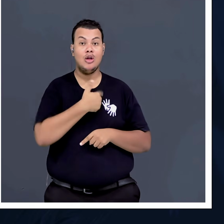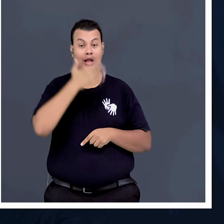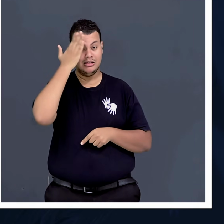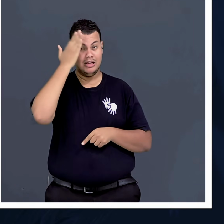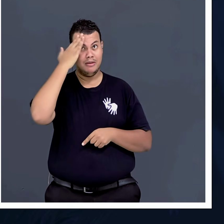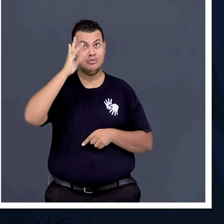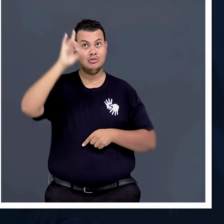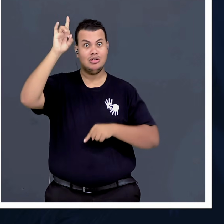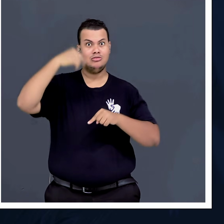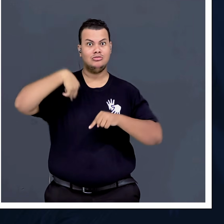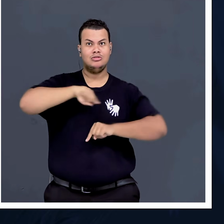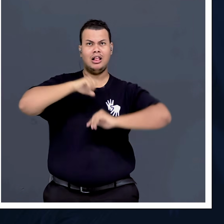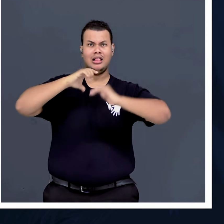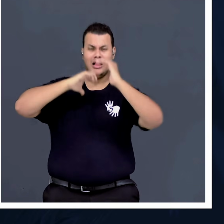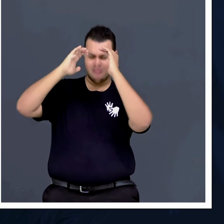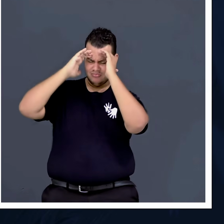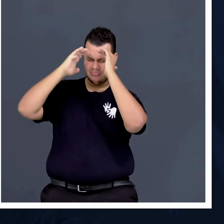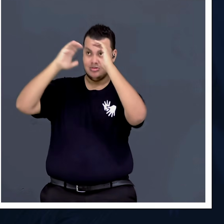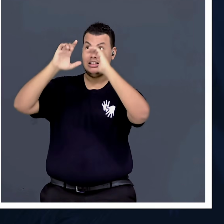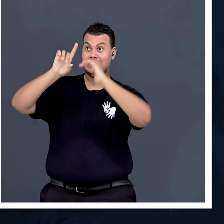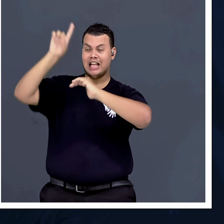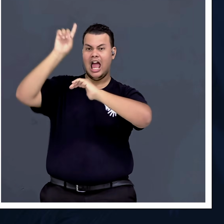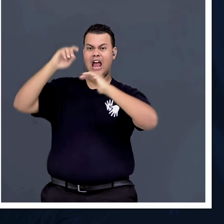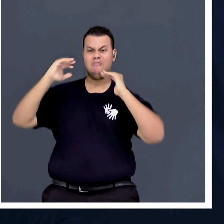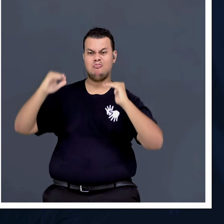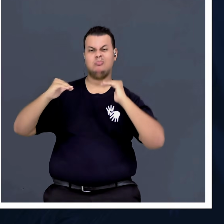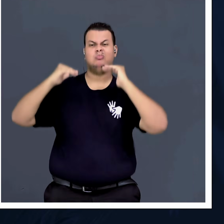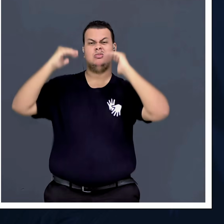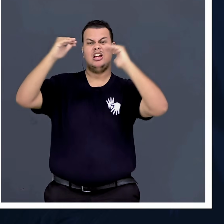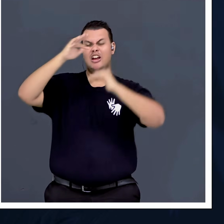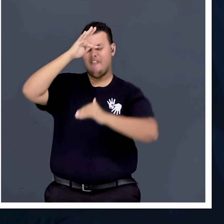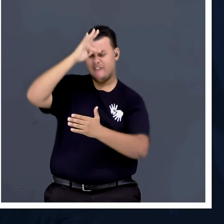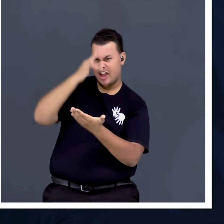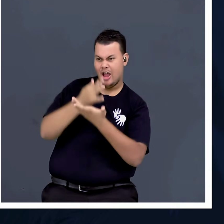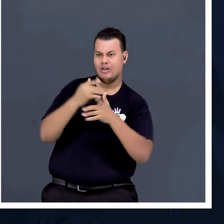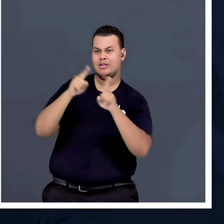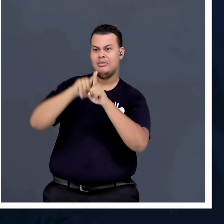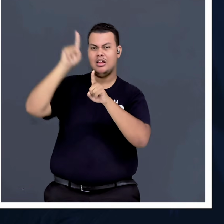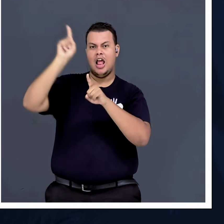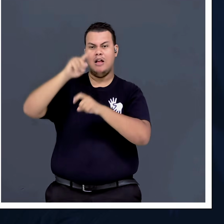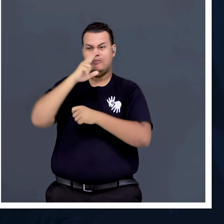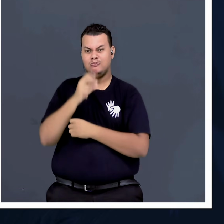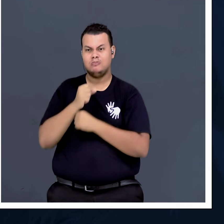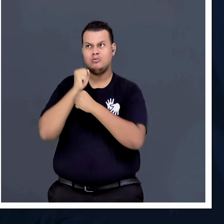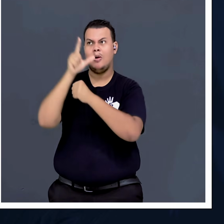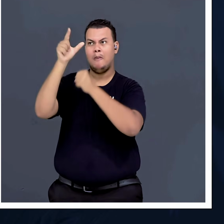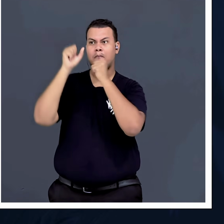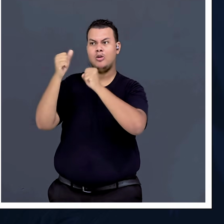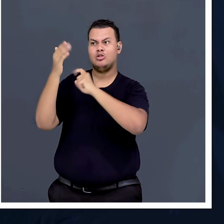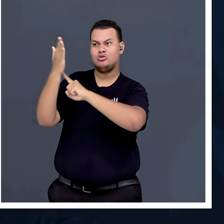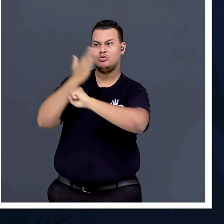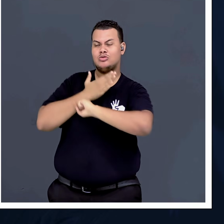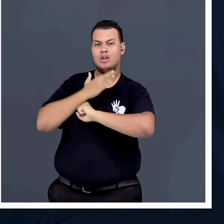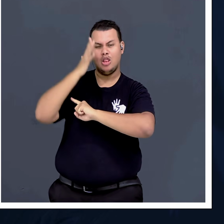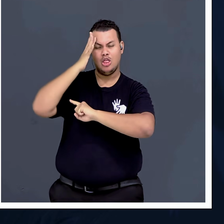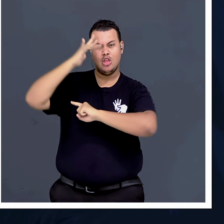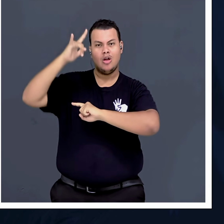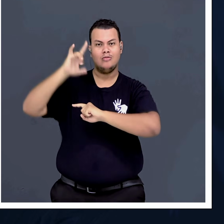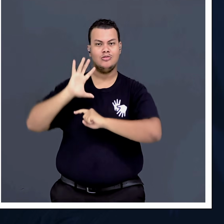servimos. E Ele é um Deus grande, fiel e poderoso para nos ajudar a realizar os nossos